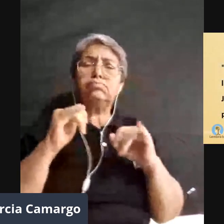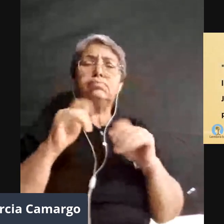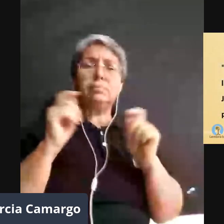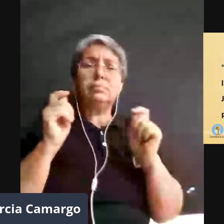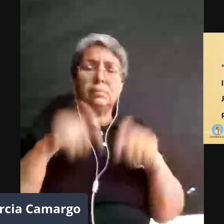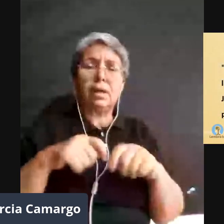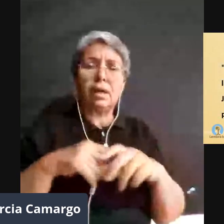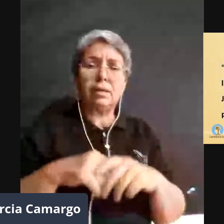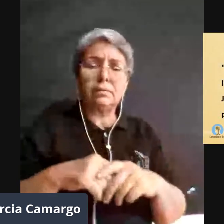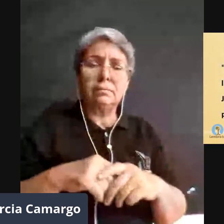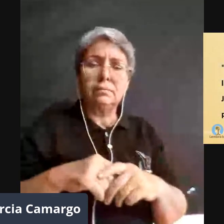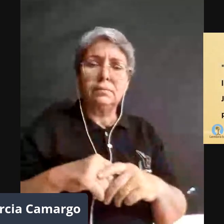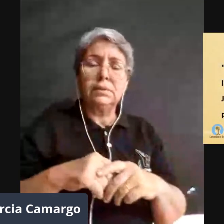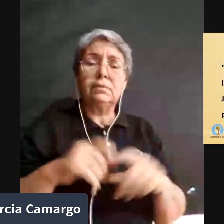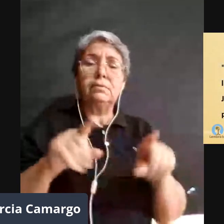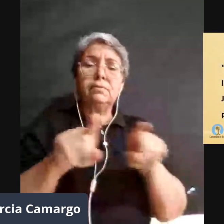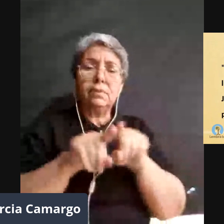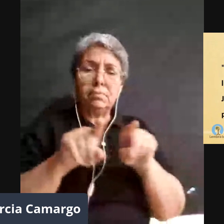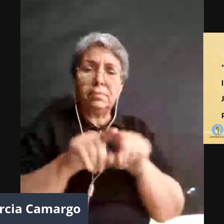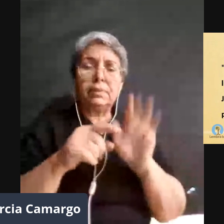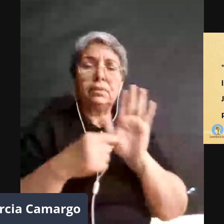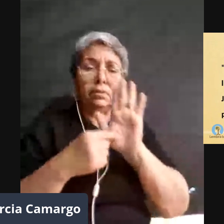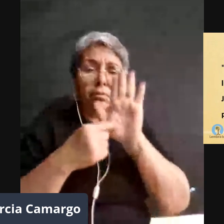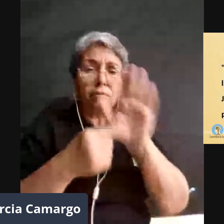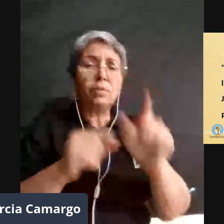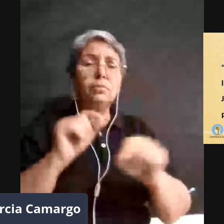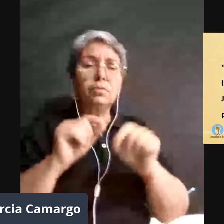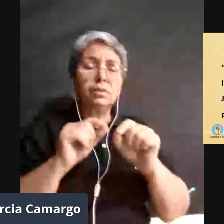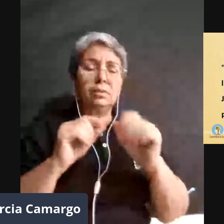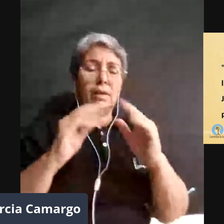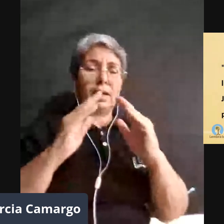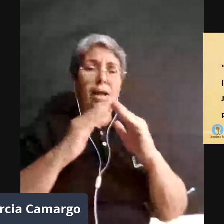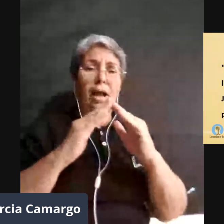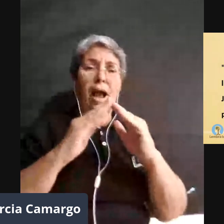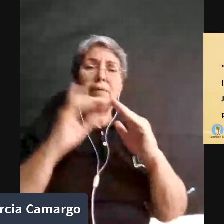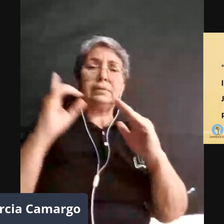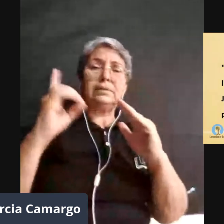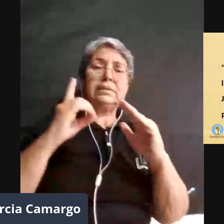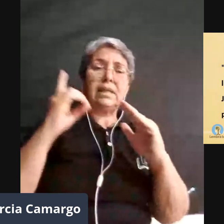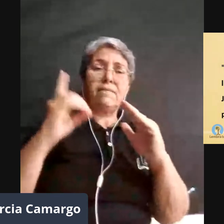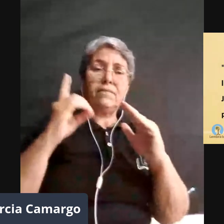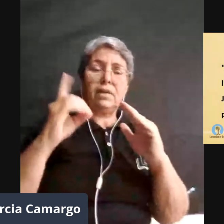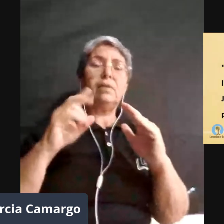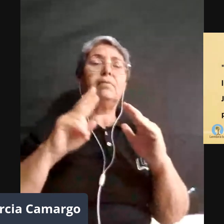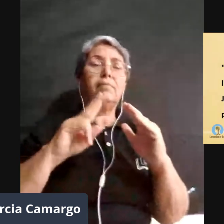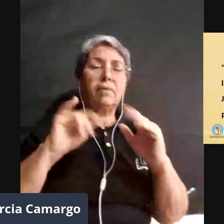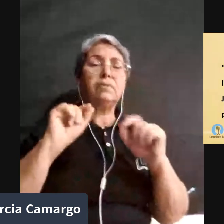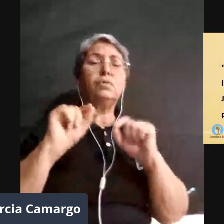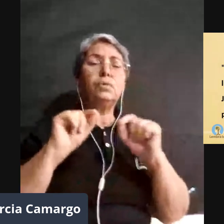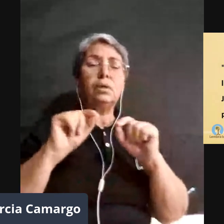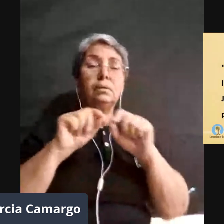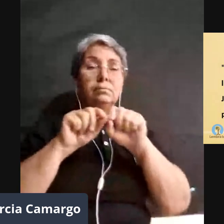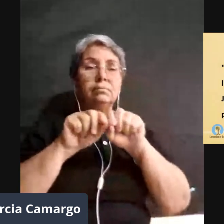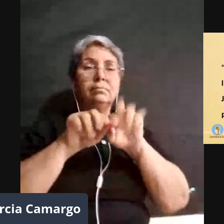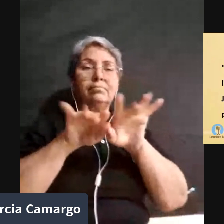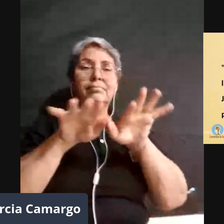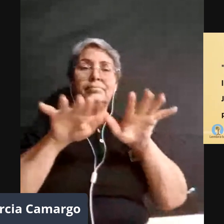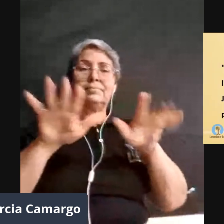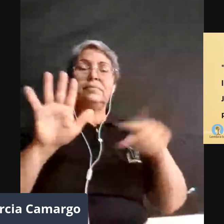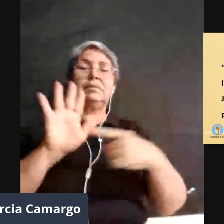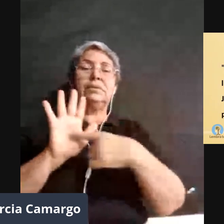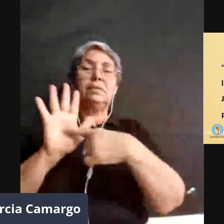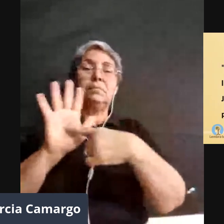aberta à casa de Davi. E isso está fazendo referência à liderança da igreja. E também há uma fonte aberta aos habitantes de